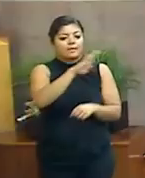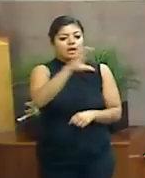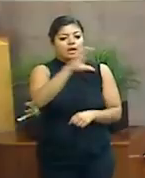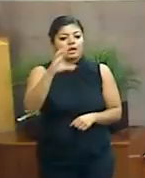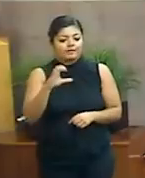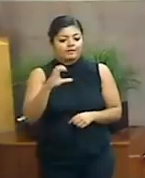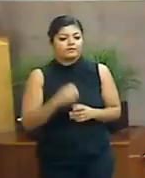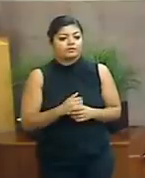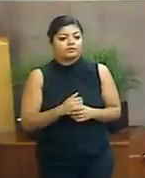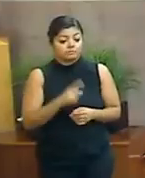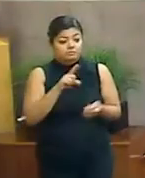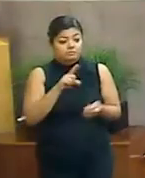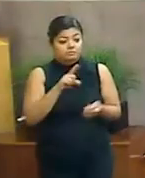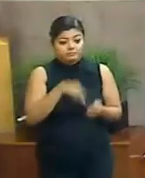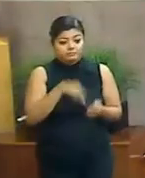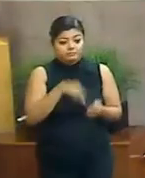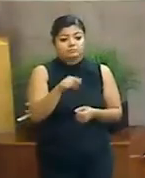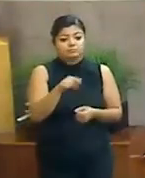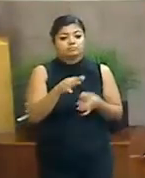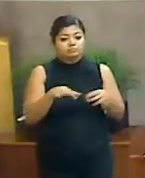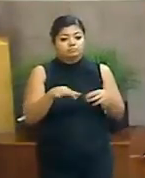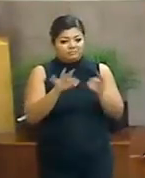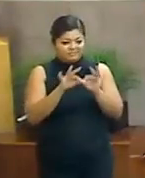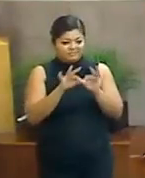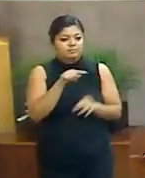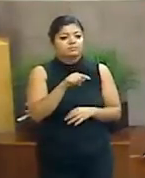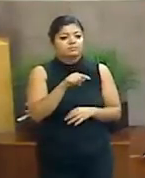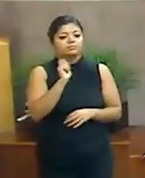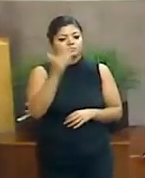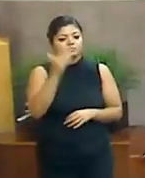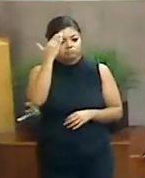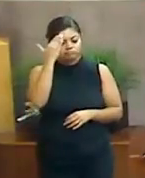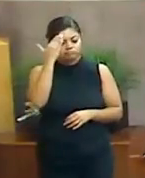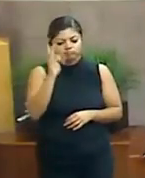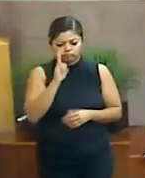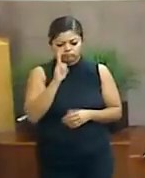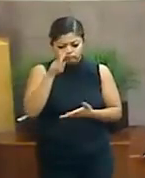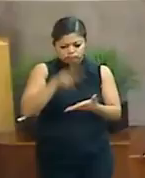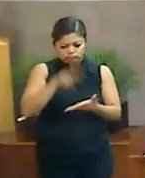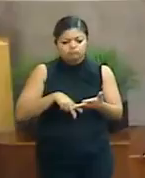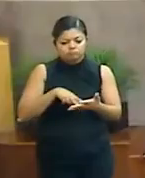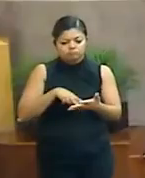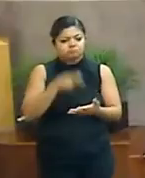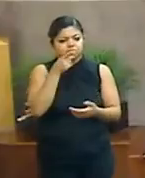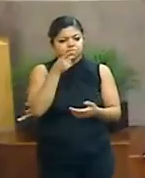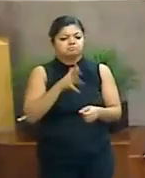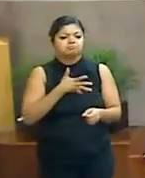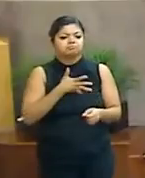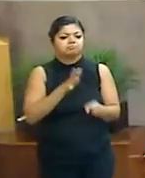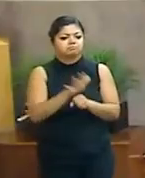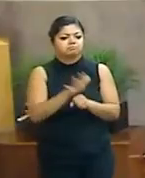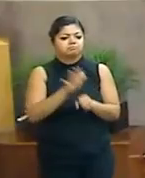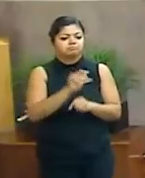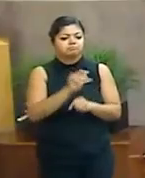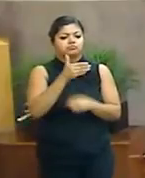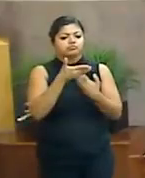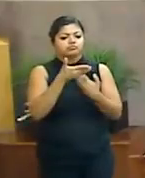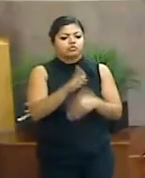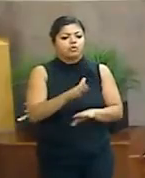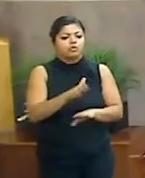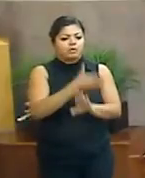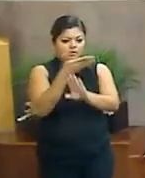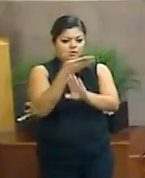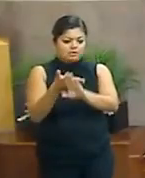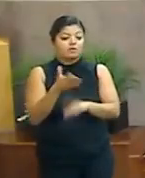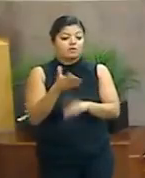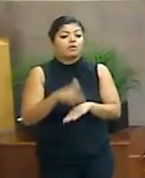en el caso el magistrado ponente estima parcialmente fundado los sangrados y suficientes para revocar la sentencia impugnada debiendo prevalecer